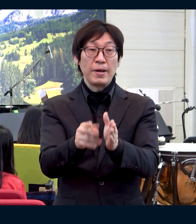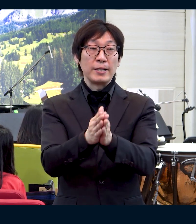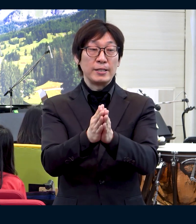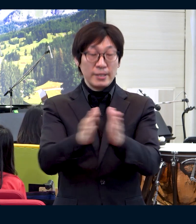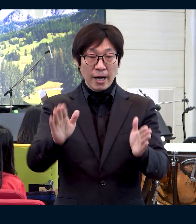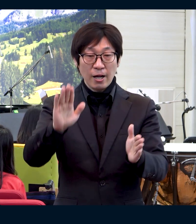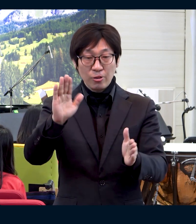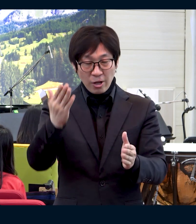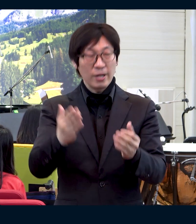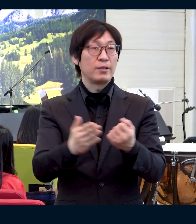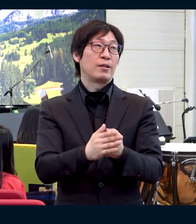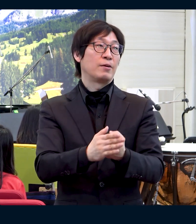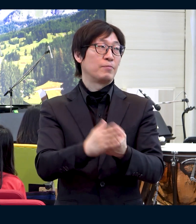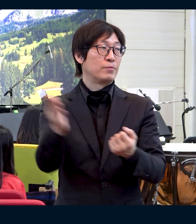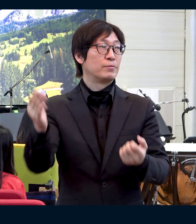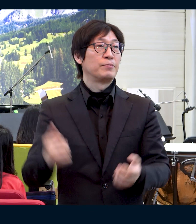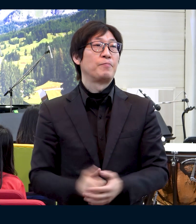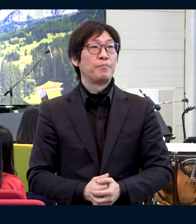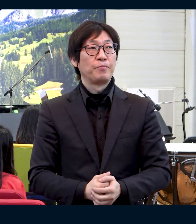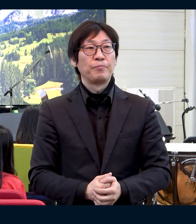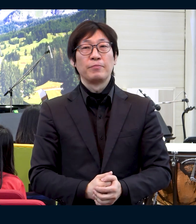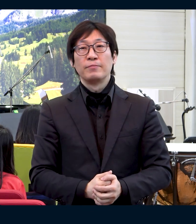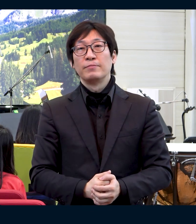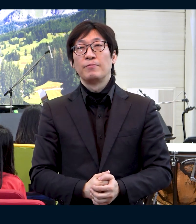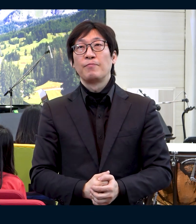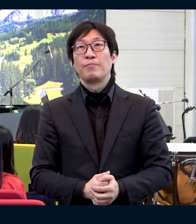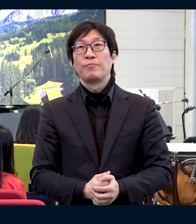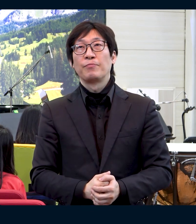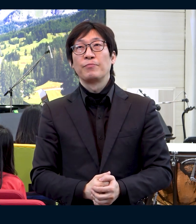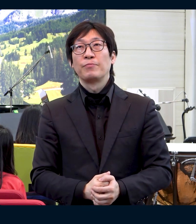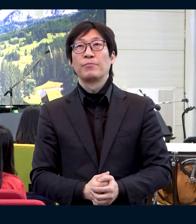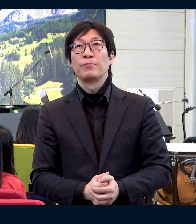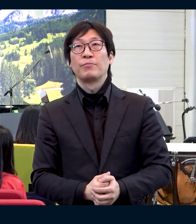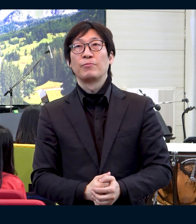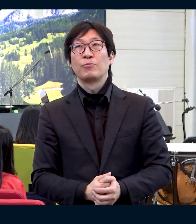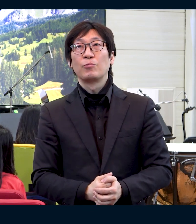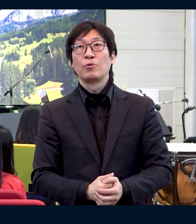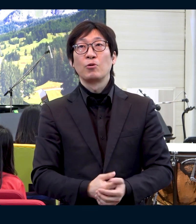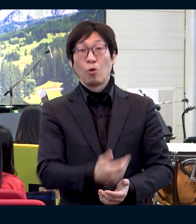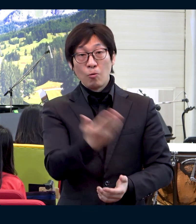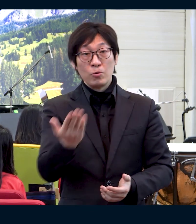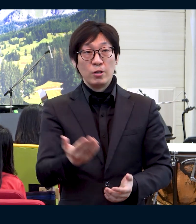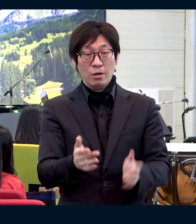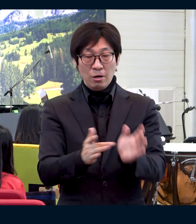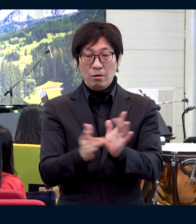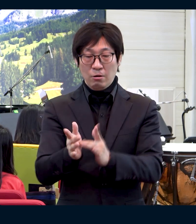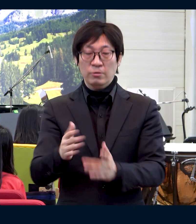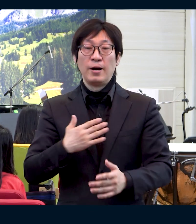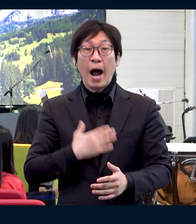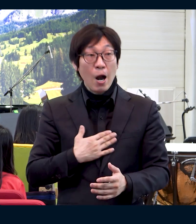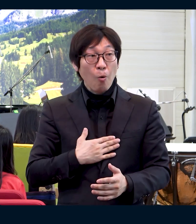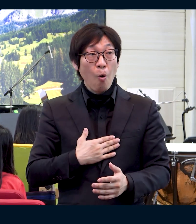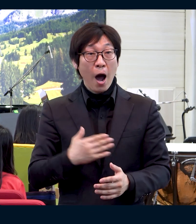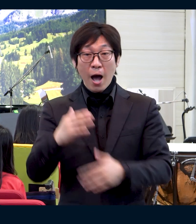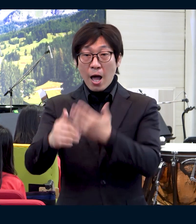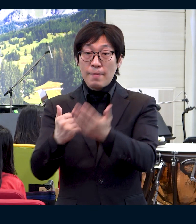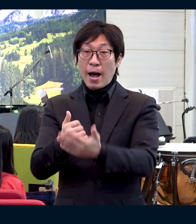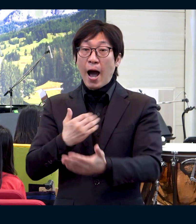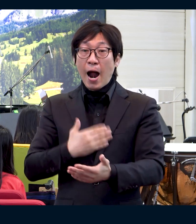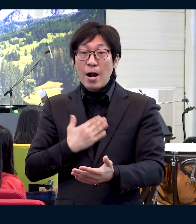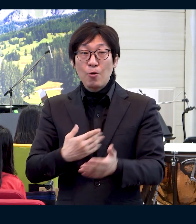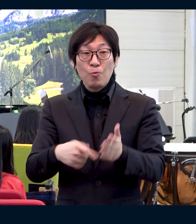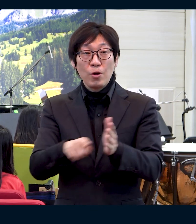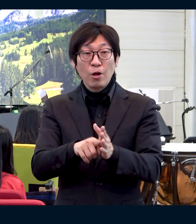때문에 그렇다는 것입니다. 여러분들은요, 그러면 과연 예수님을 알아가고 하나님을 알아가기 위해서